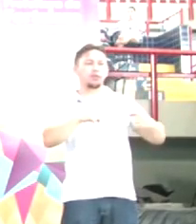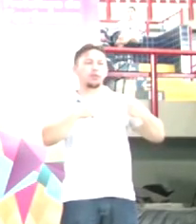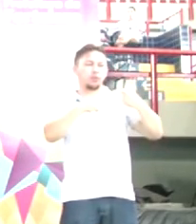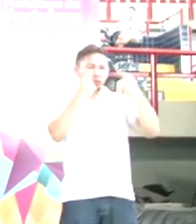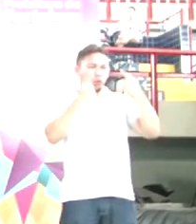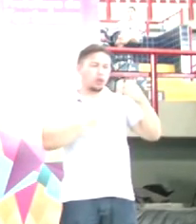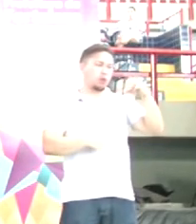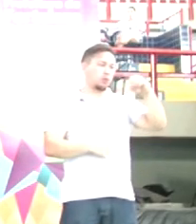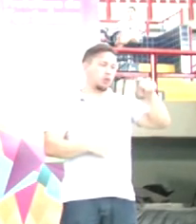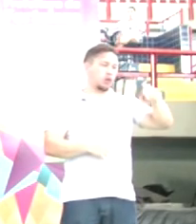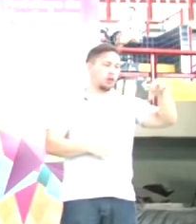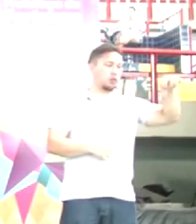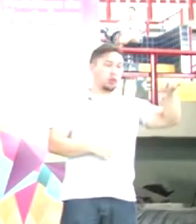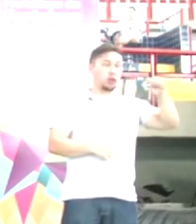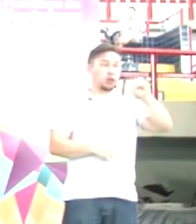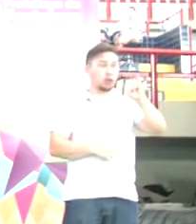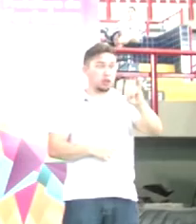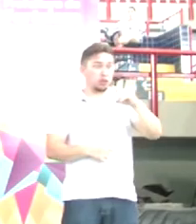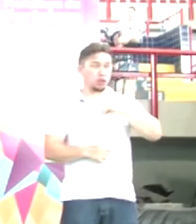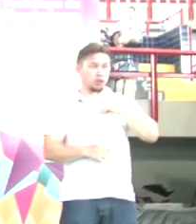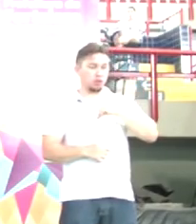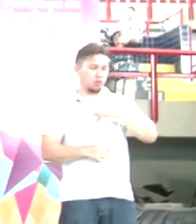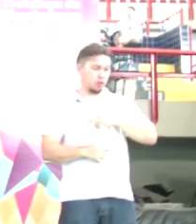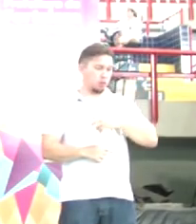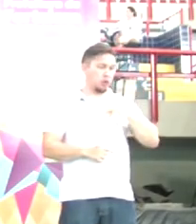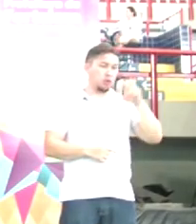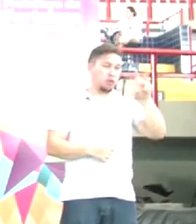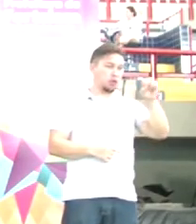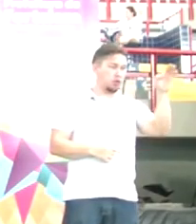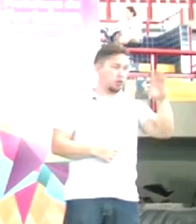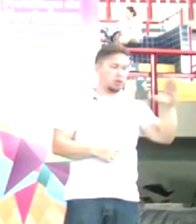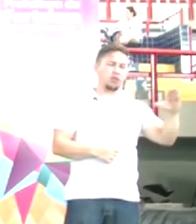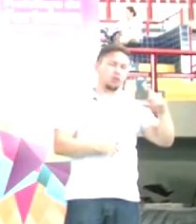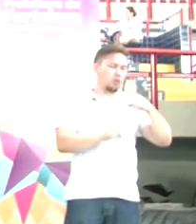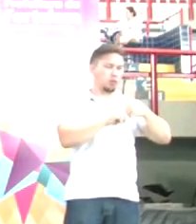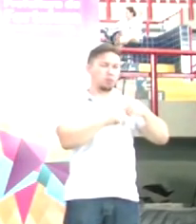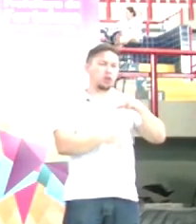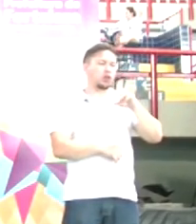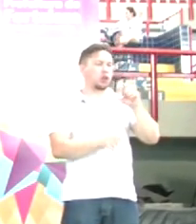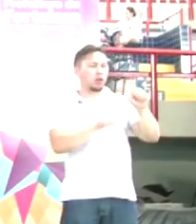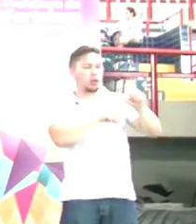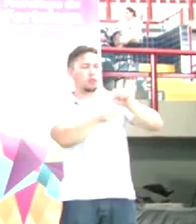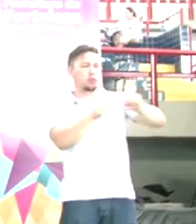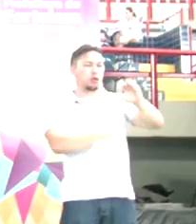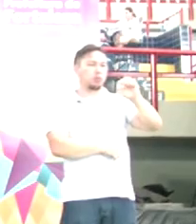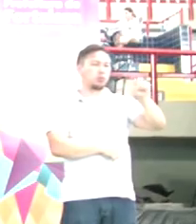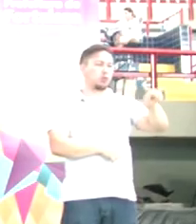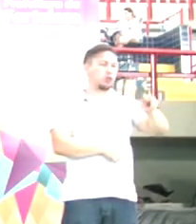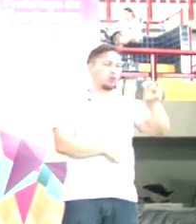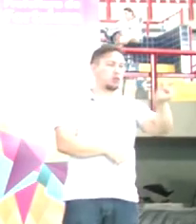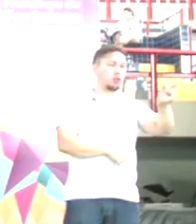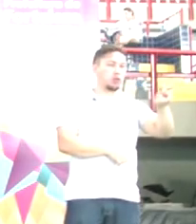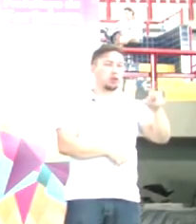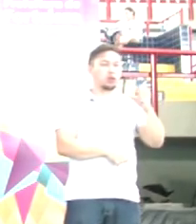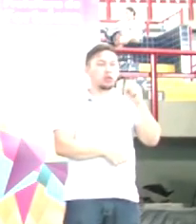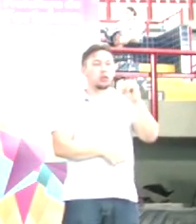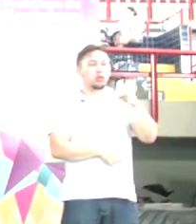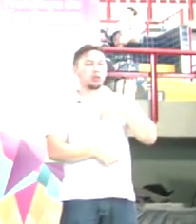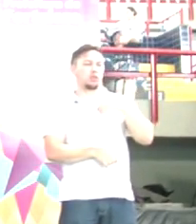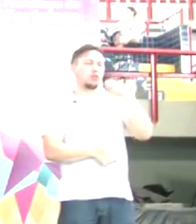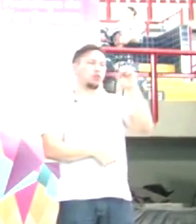multiplico por 0,9. Se o rendimento for de 50%, eu vou multiplicar por 0,5. Se o rendimento for de